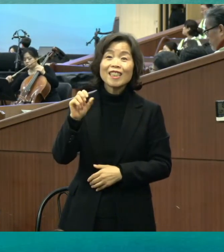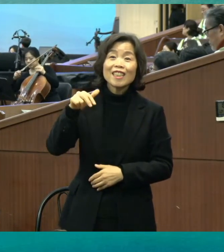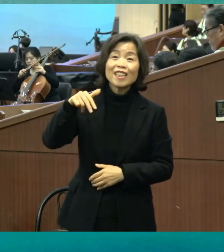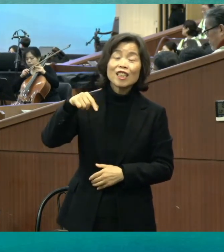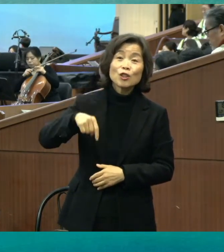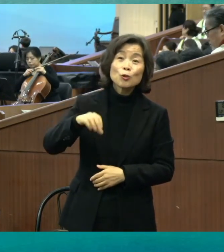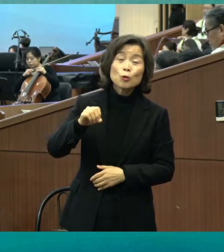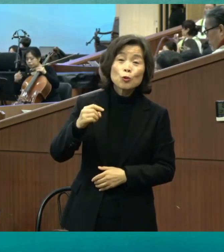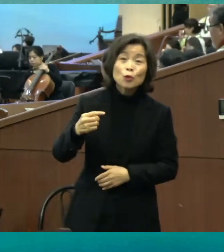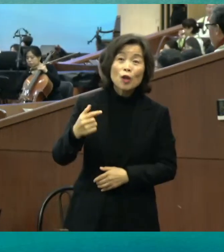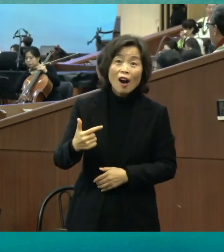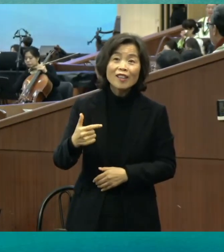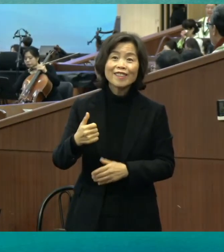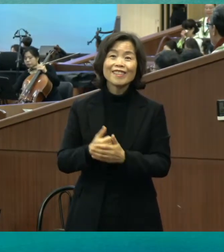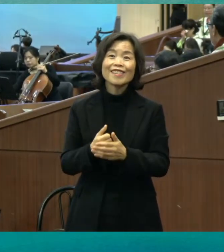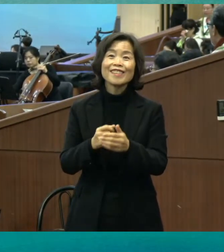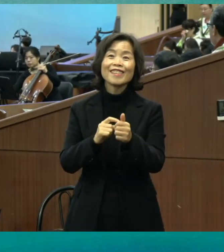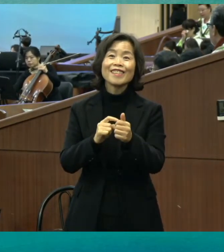이주환입니다.